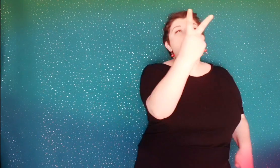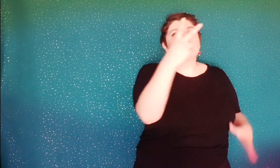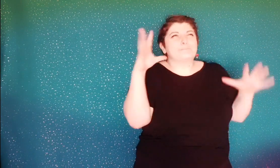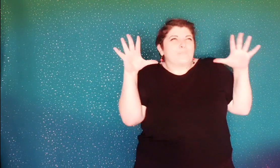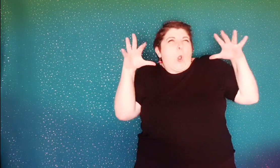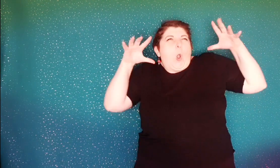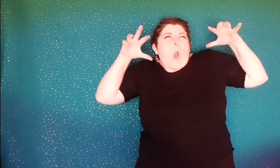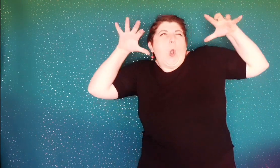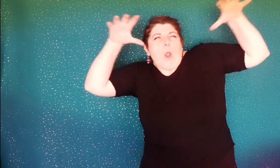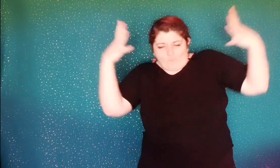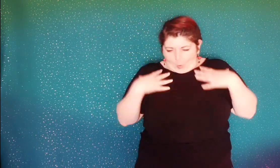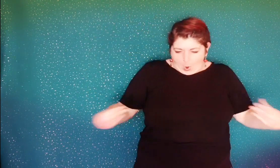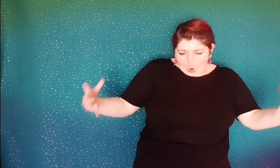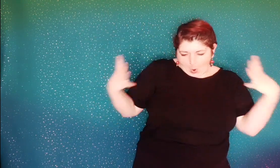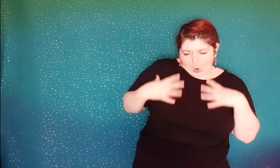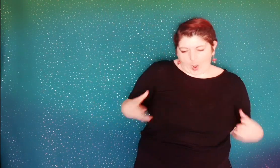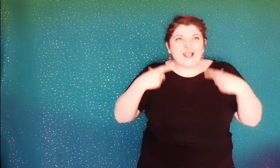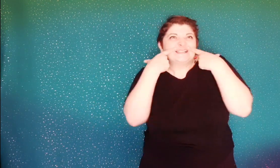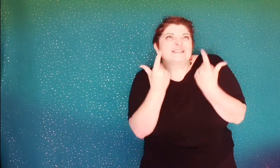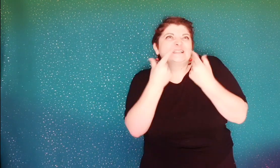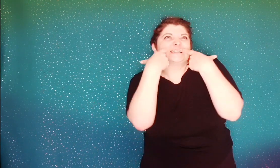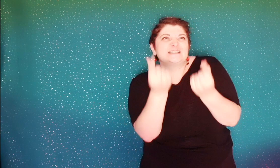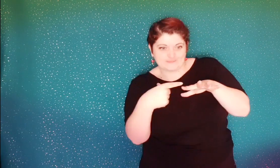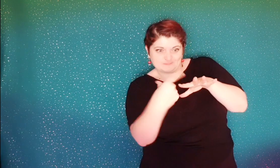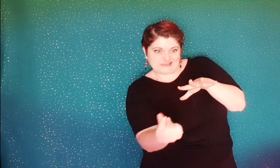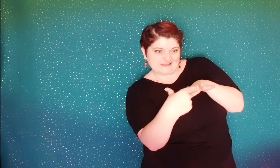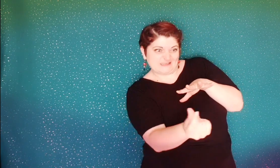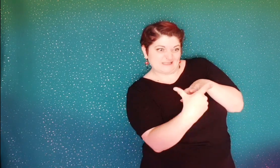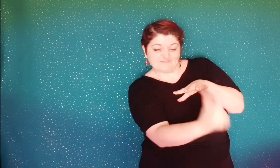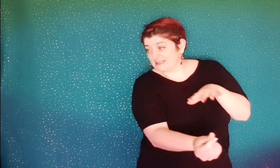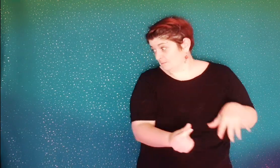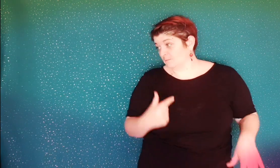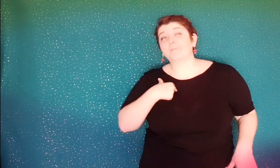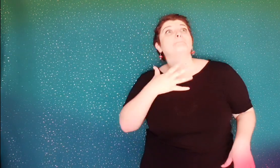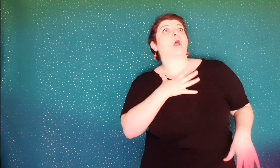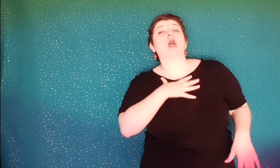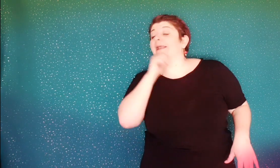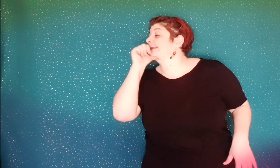Moi, j'ai vu un monstre poilu, dentu et griffu, et je n'ai même pas eu peur.